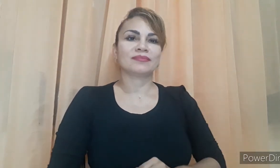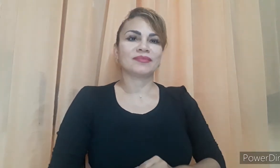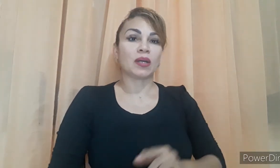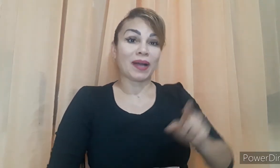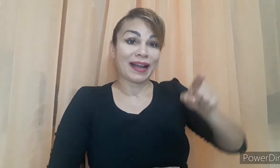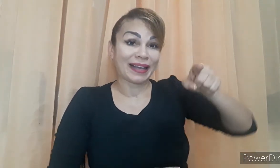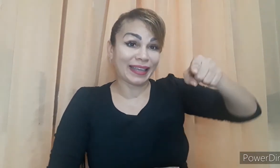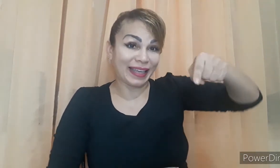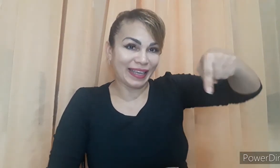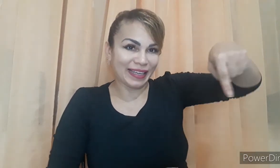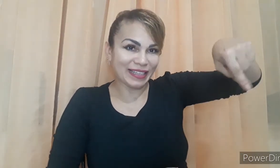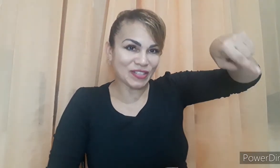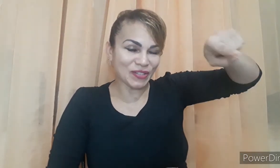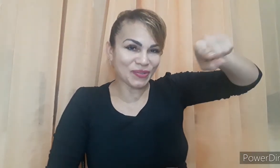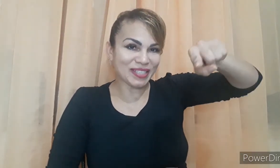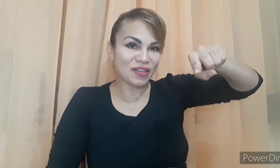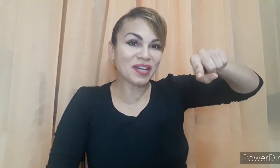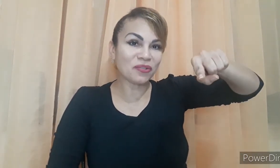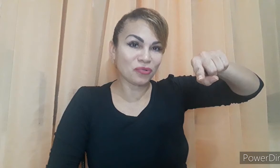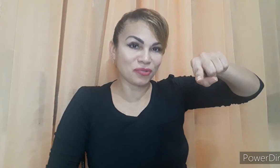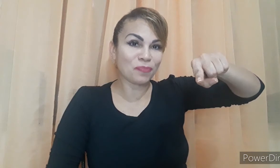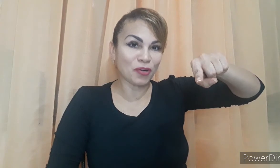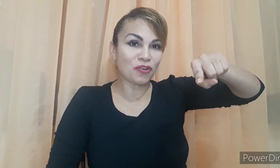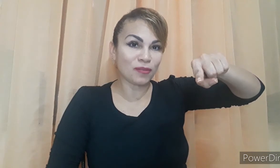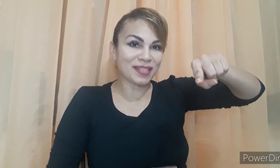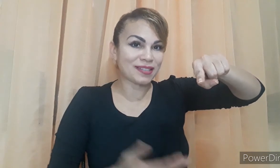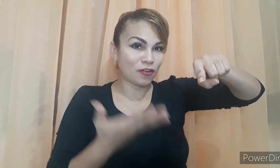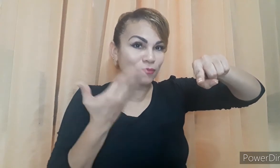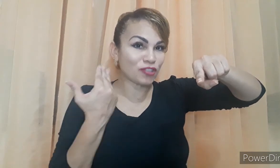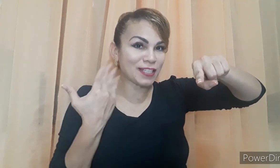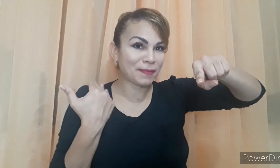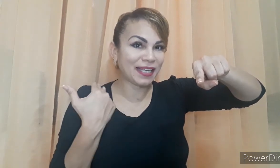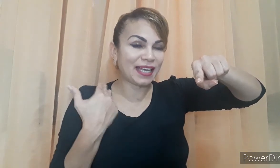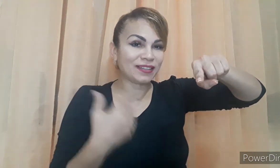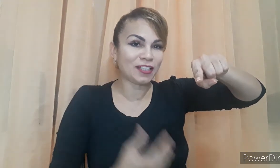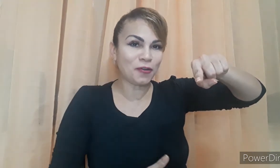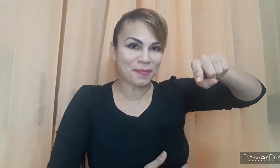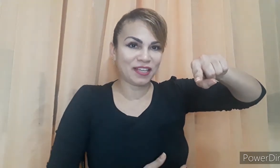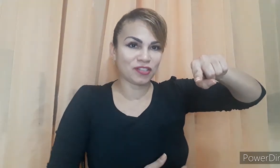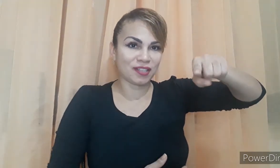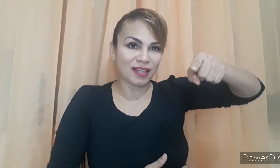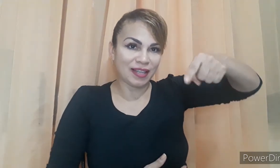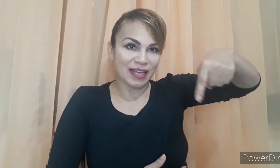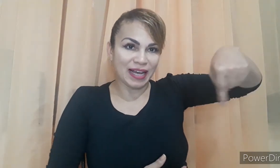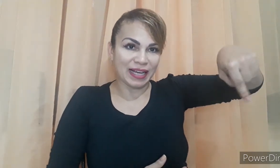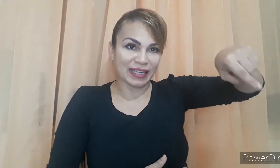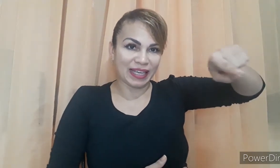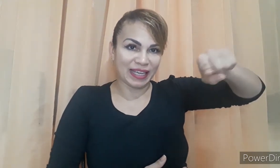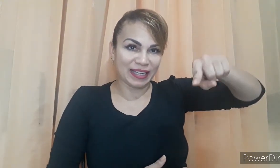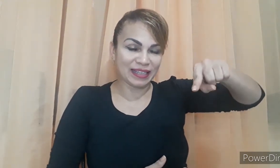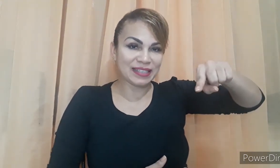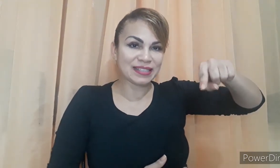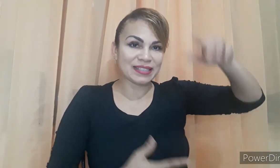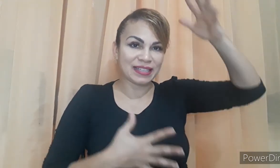Então, aquelas, ó, usei o recurso do pronome, assim como já expliquei anteriormente. Aquelas